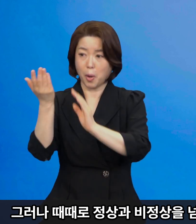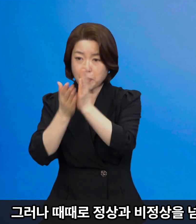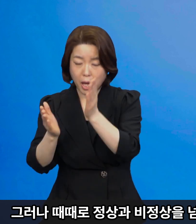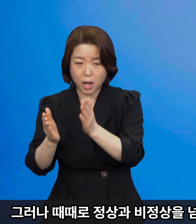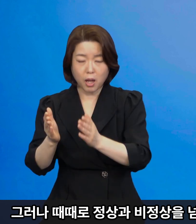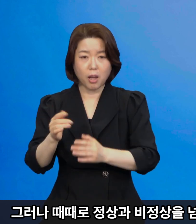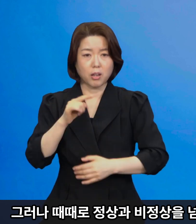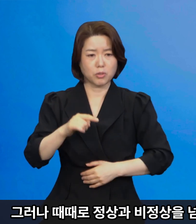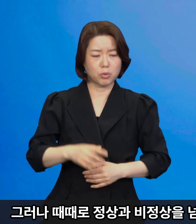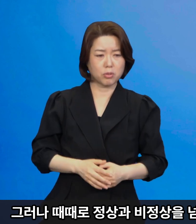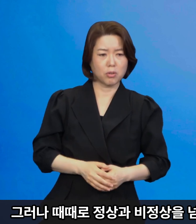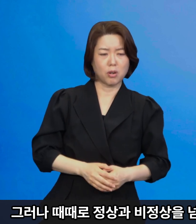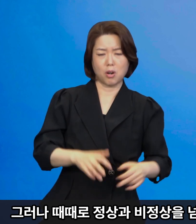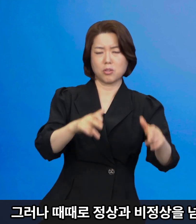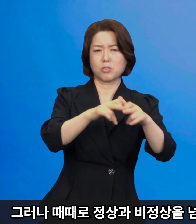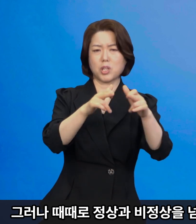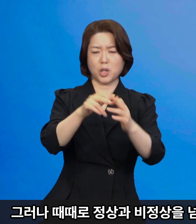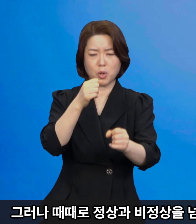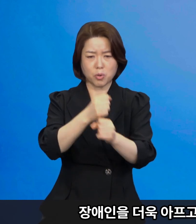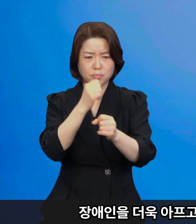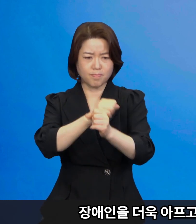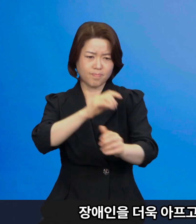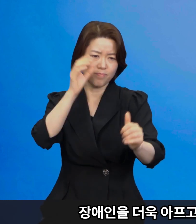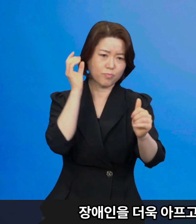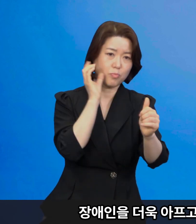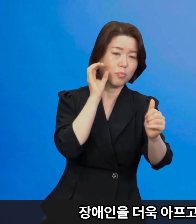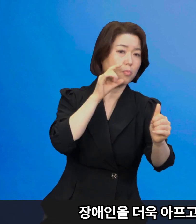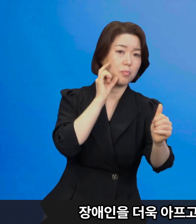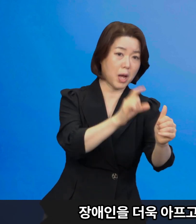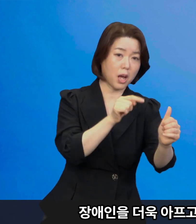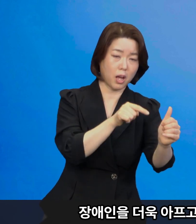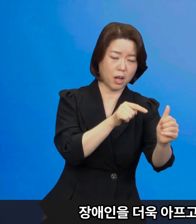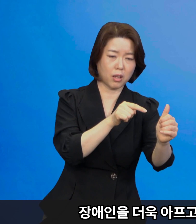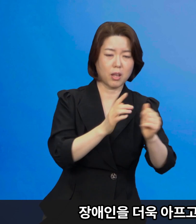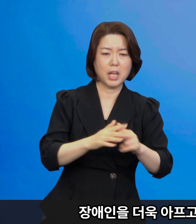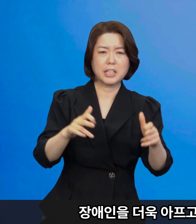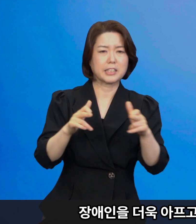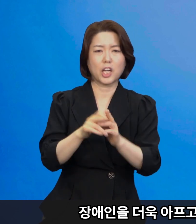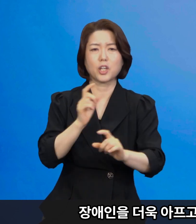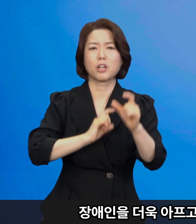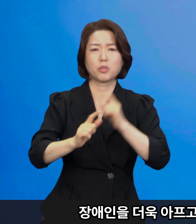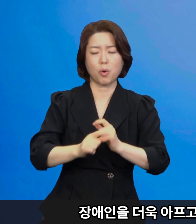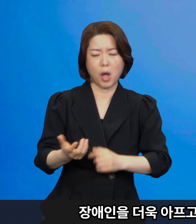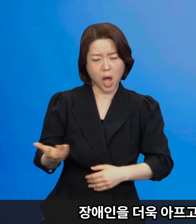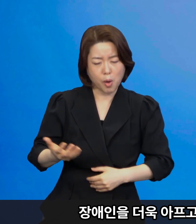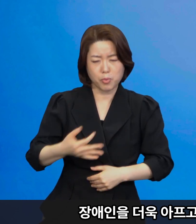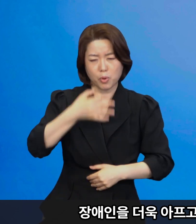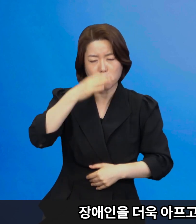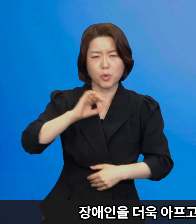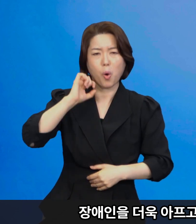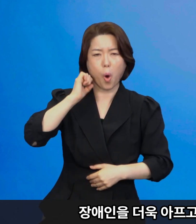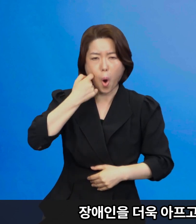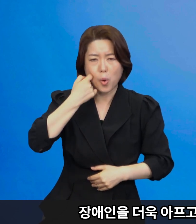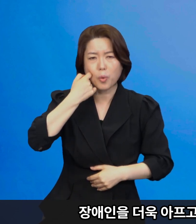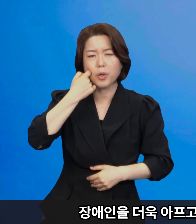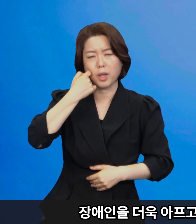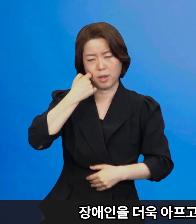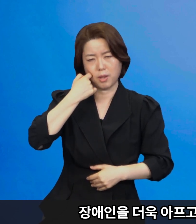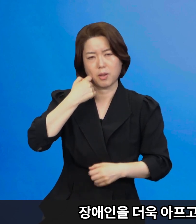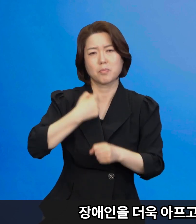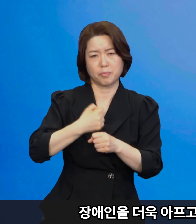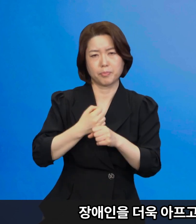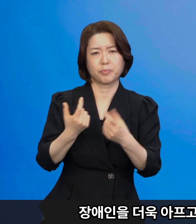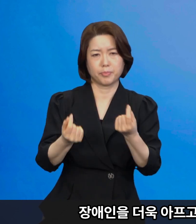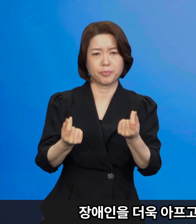불구로 만들어버리는 사회적 편견이 장애인을 더욱 아프고 힘들고 어렵게 하곤